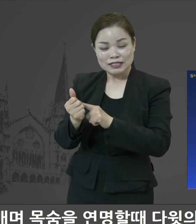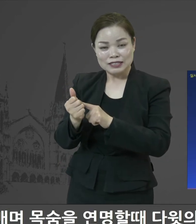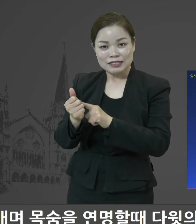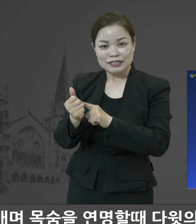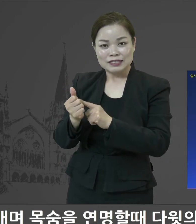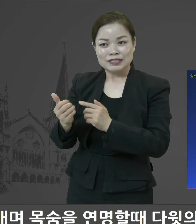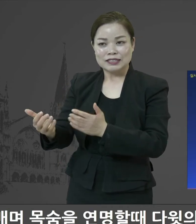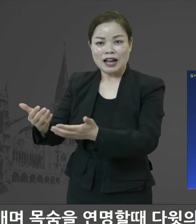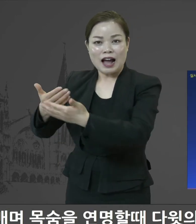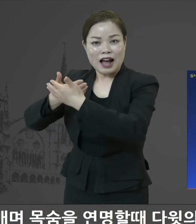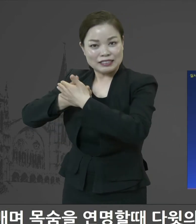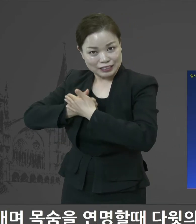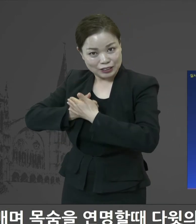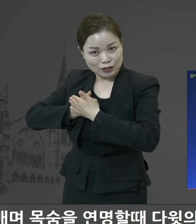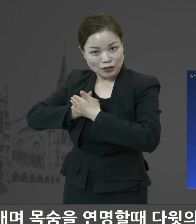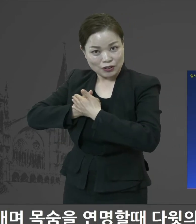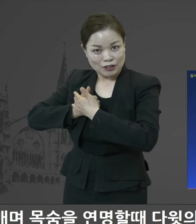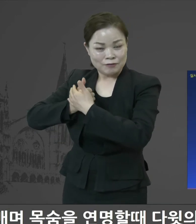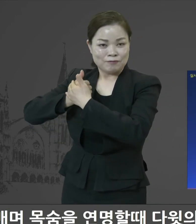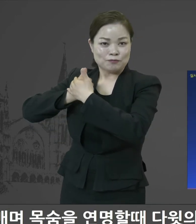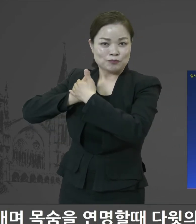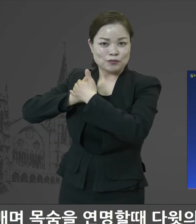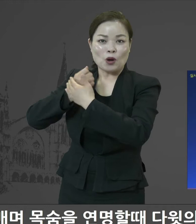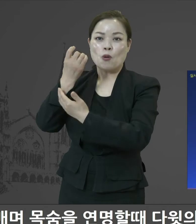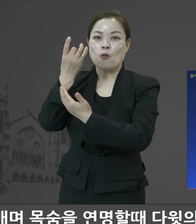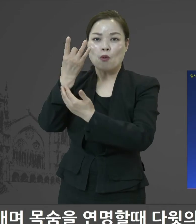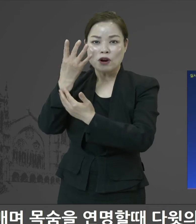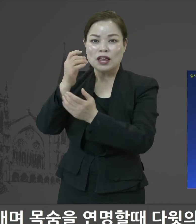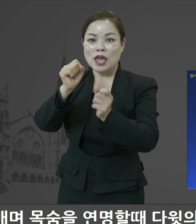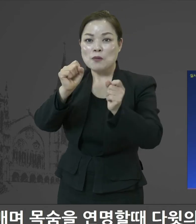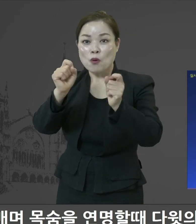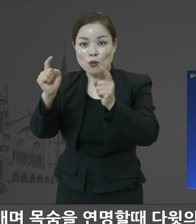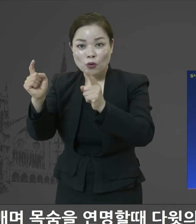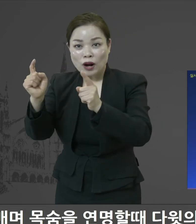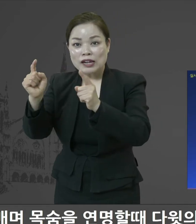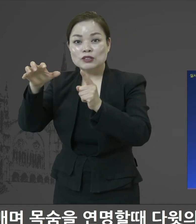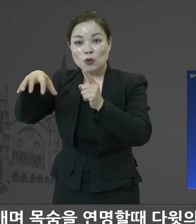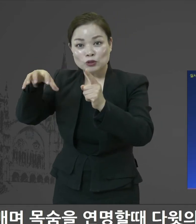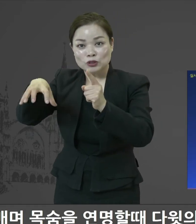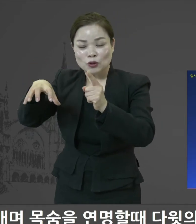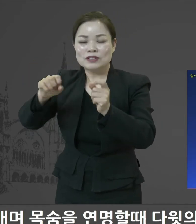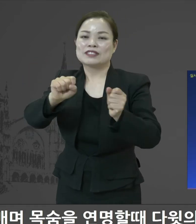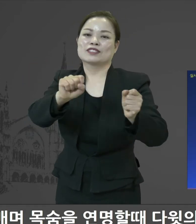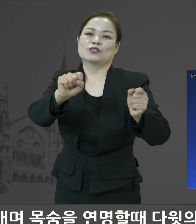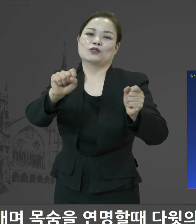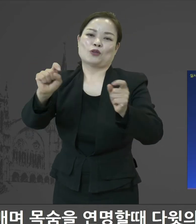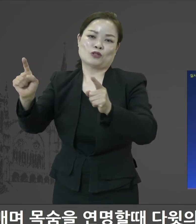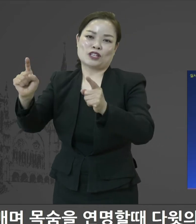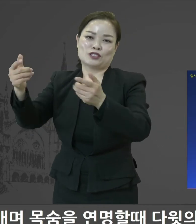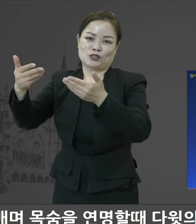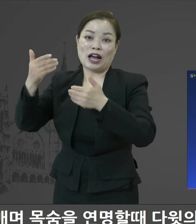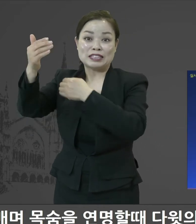들어서 안으시고 등에 업어서 원래 다윗이 있어야 할 자리로 소생시키시는